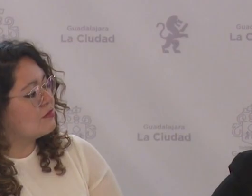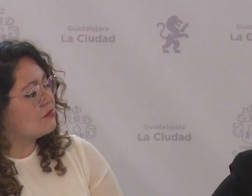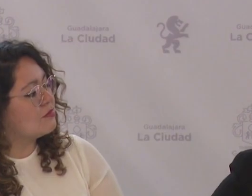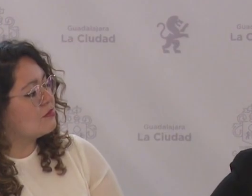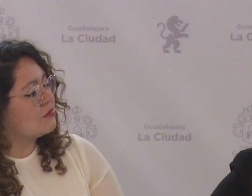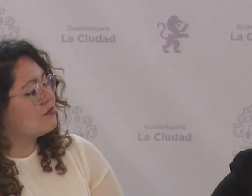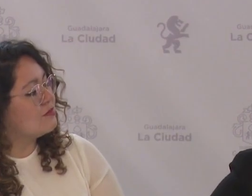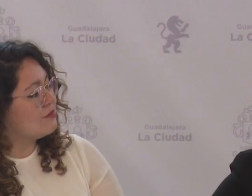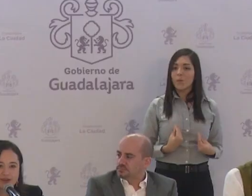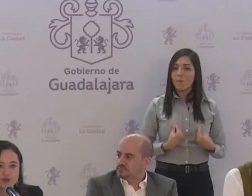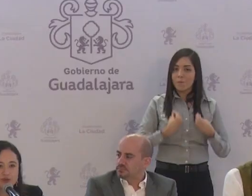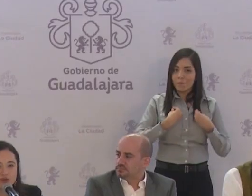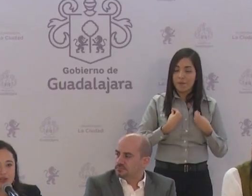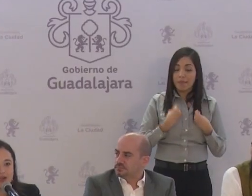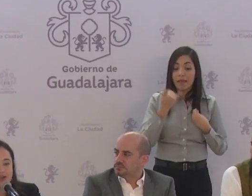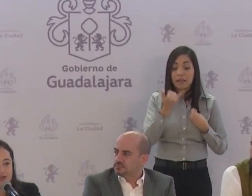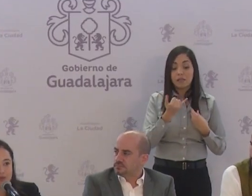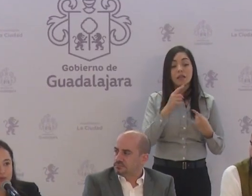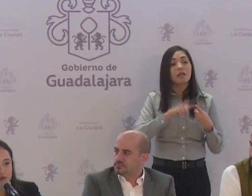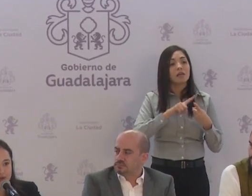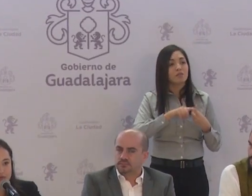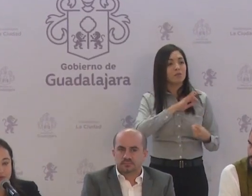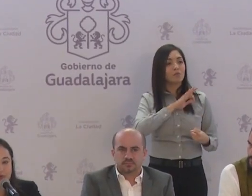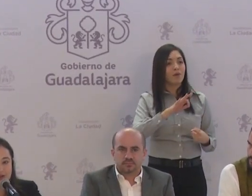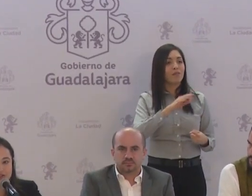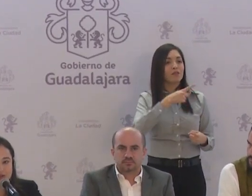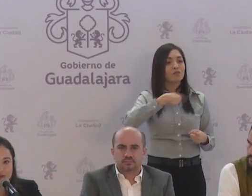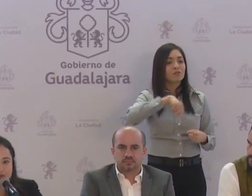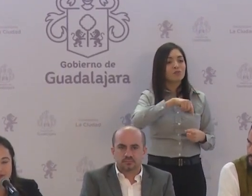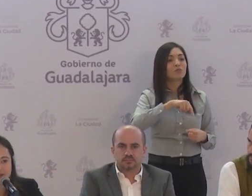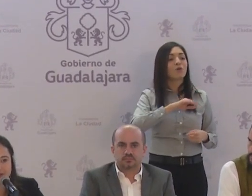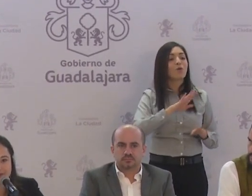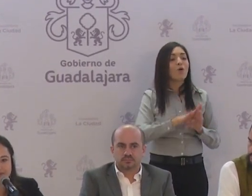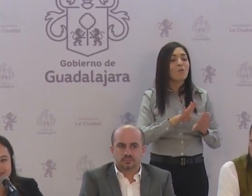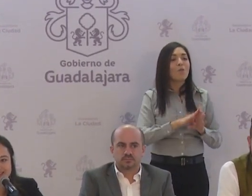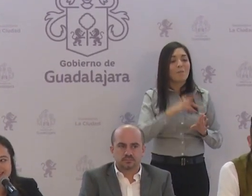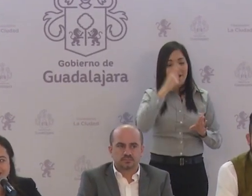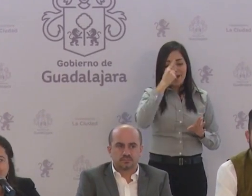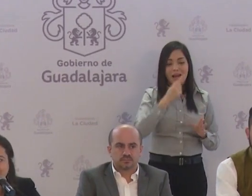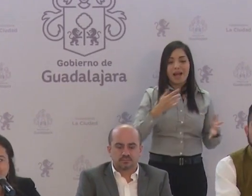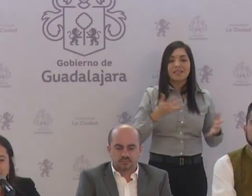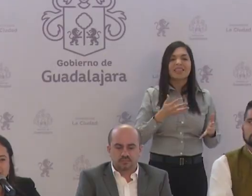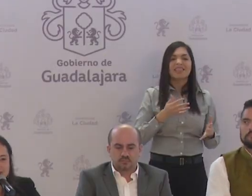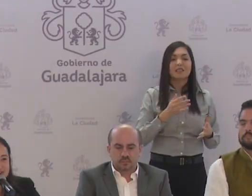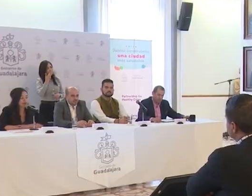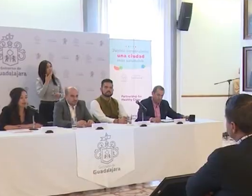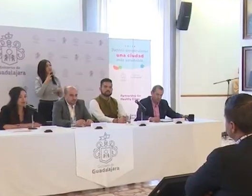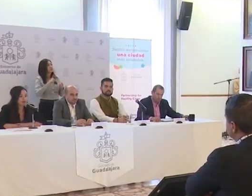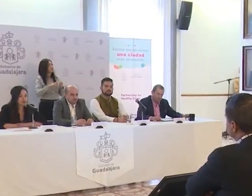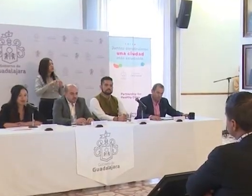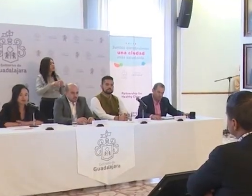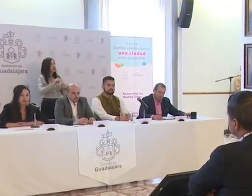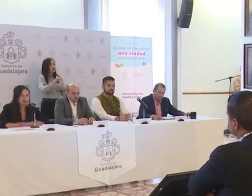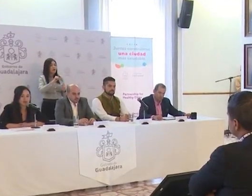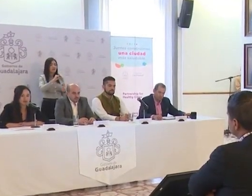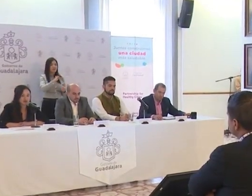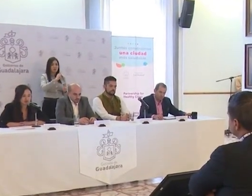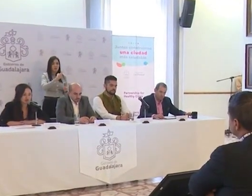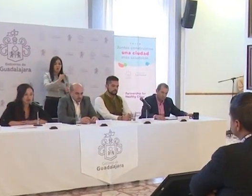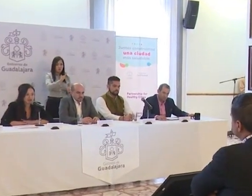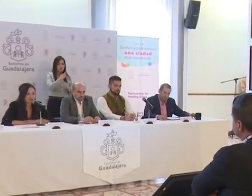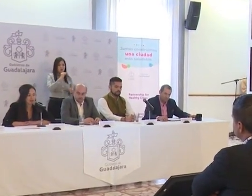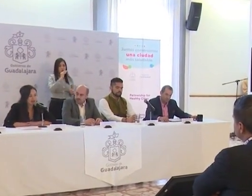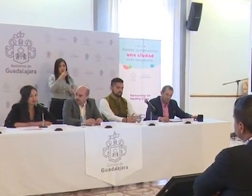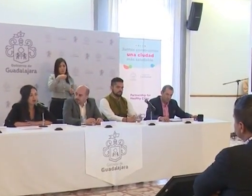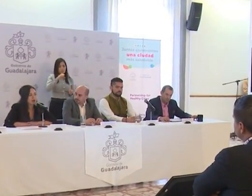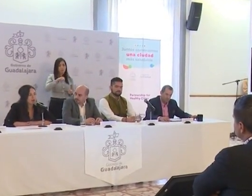bici, el presidente municipal de Guadalajara aseguró que ya se tiene un proyecto integral con el Instituto Metropolitano de Planeación, en el que se